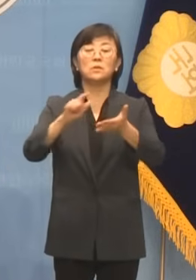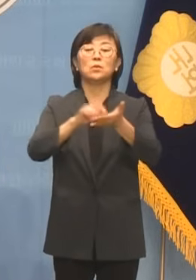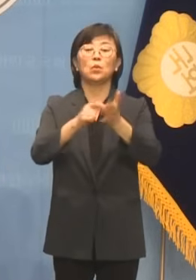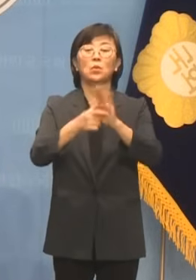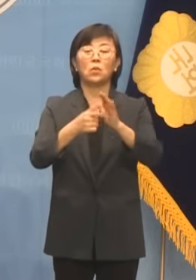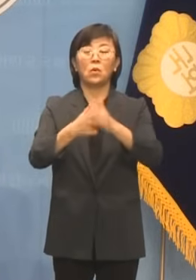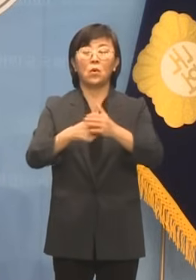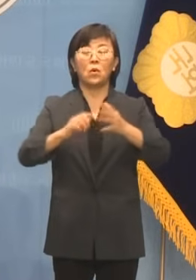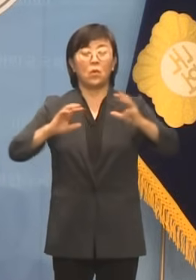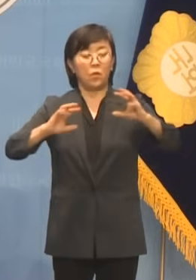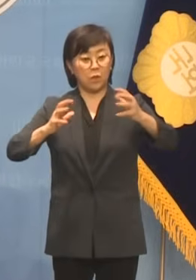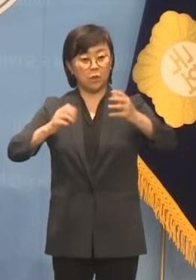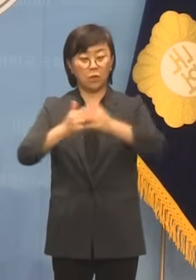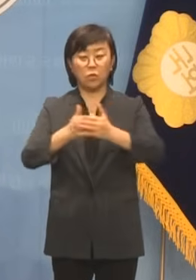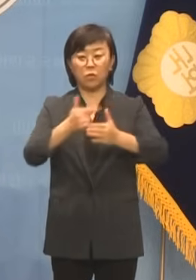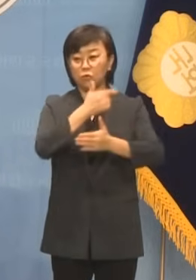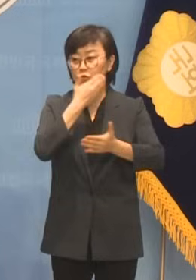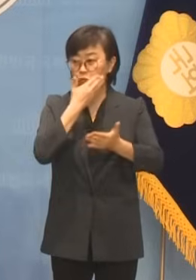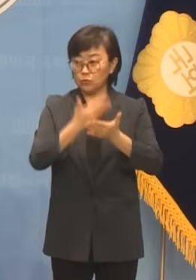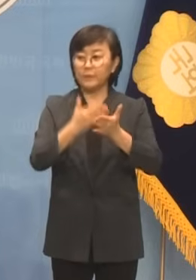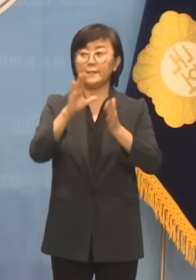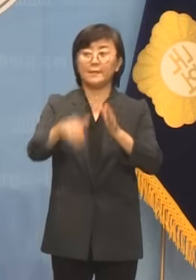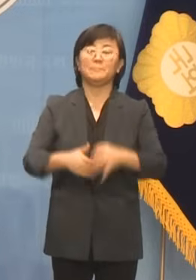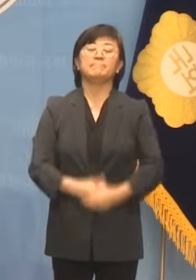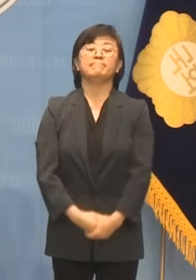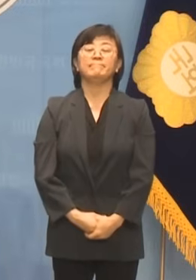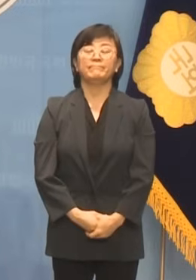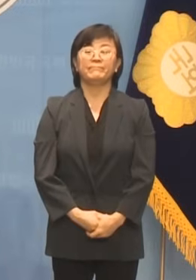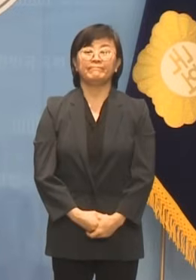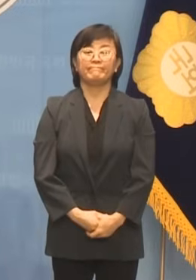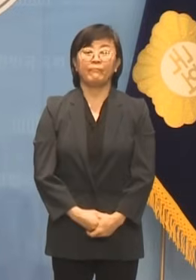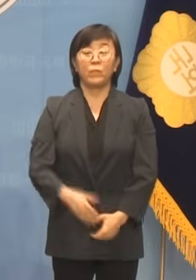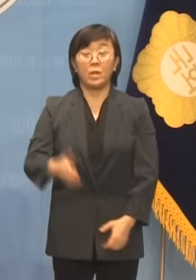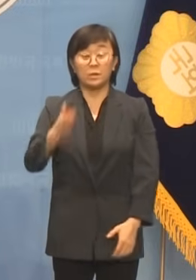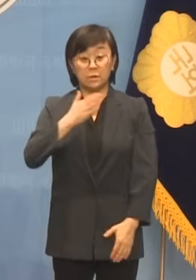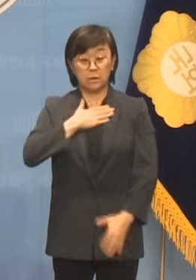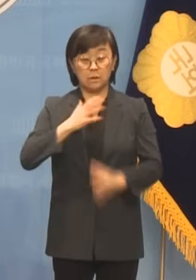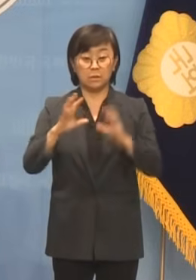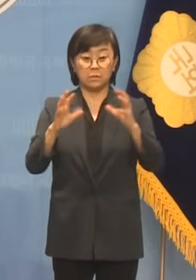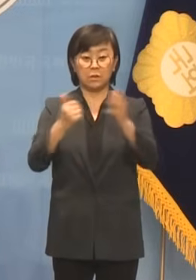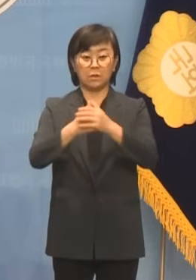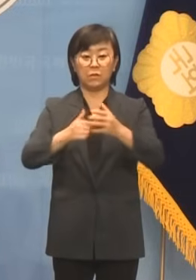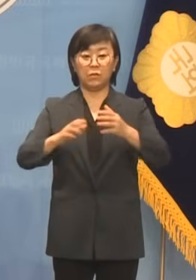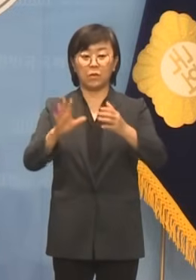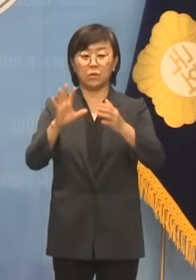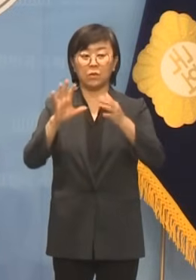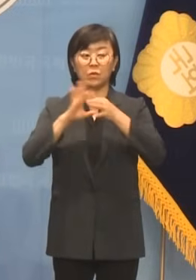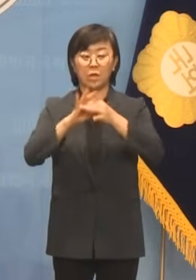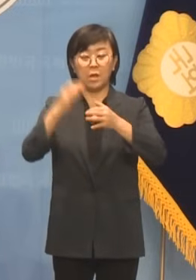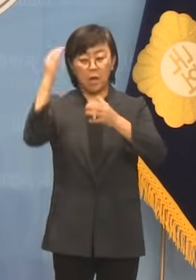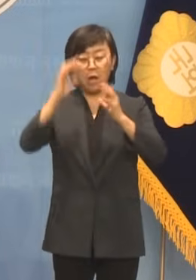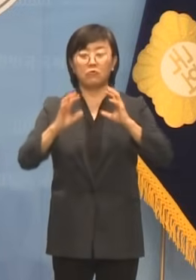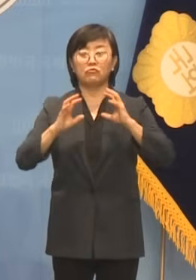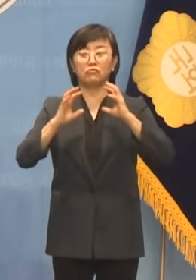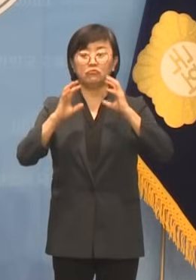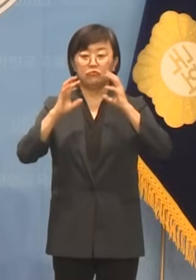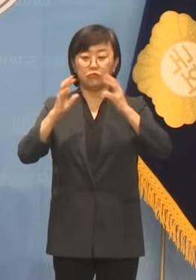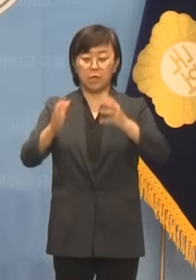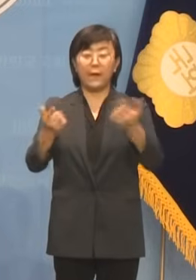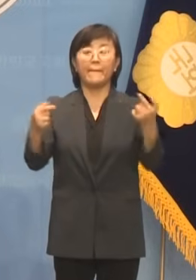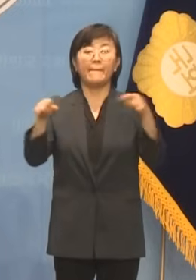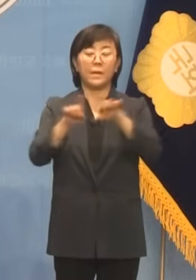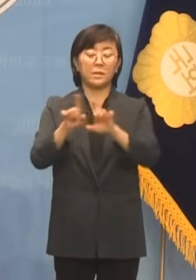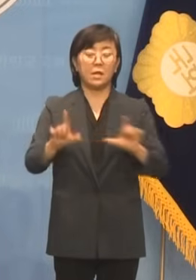그만큼 외교도 너무 중요한 시대가 됐습니다. 저는 의원 외교를 통해 우리 한국이 공멸이 아닌 공존의